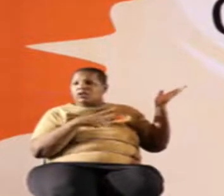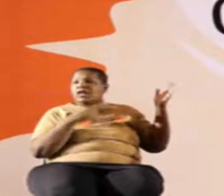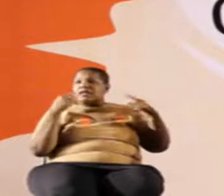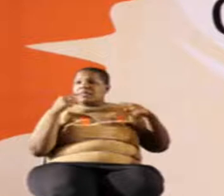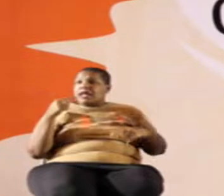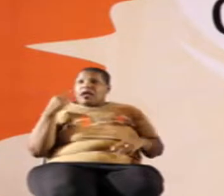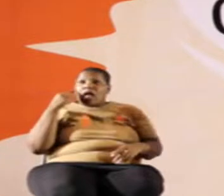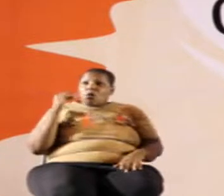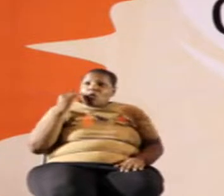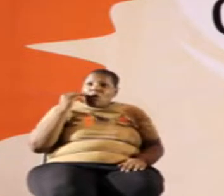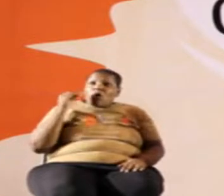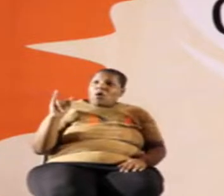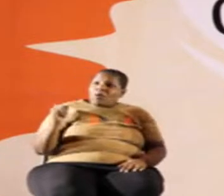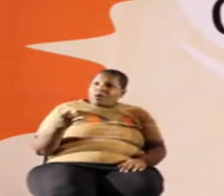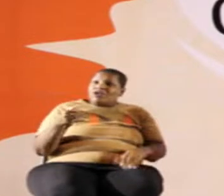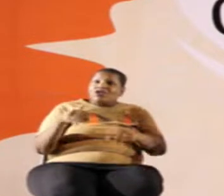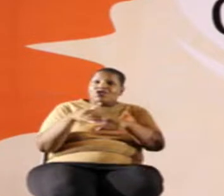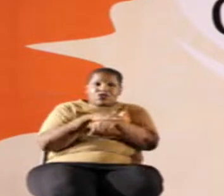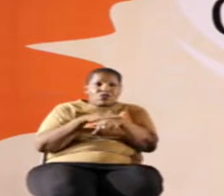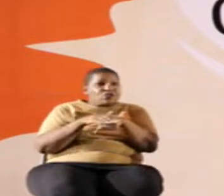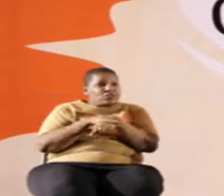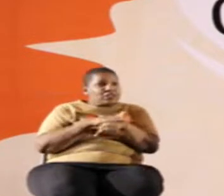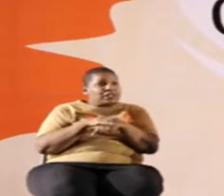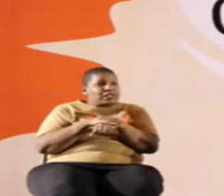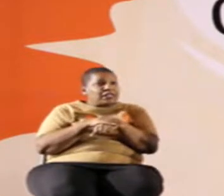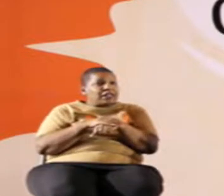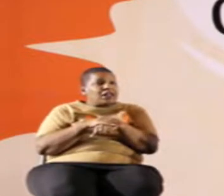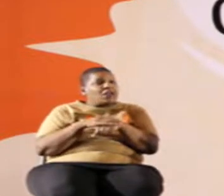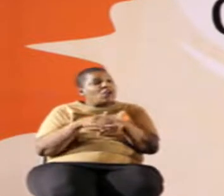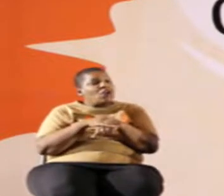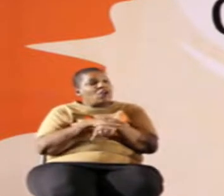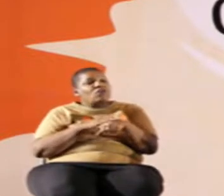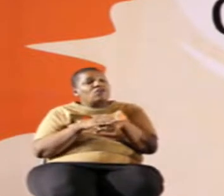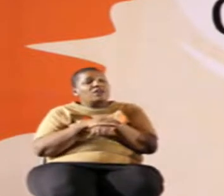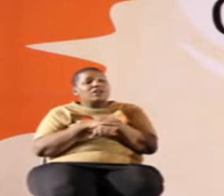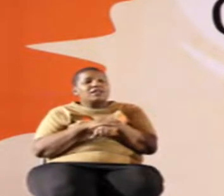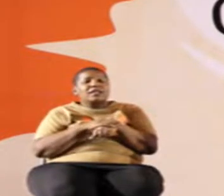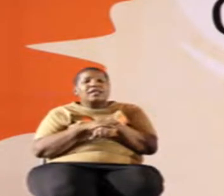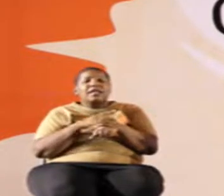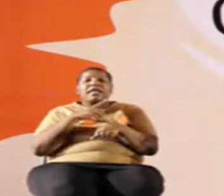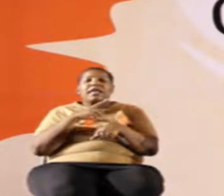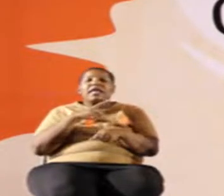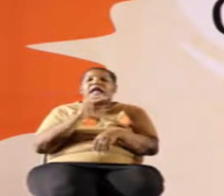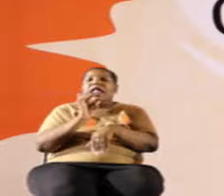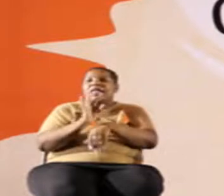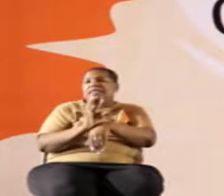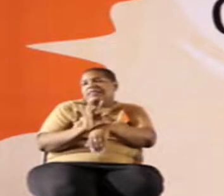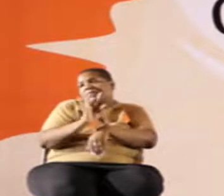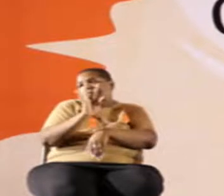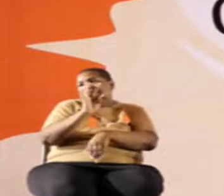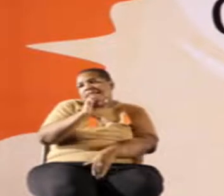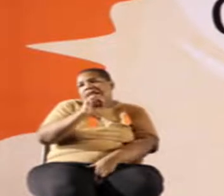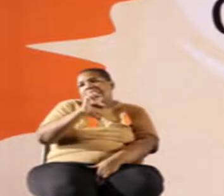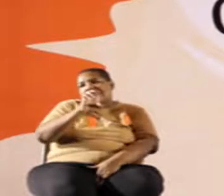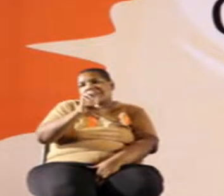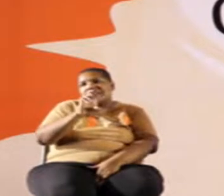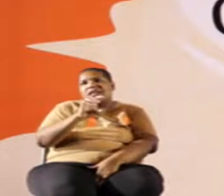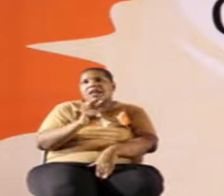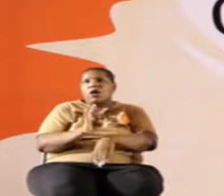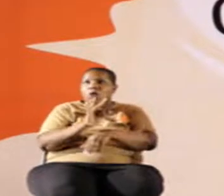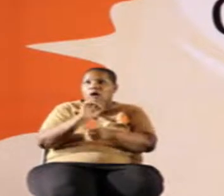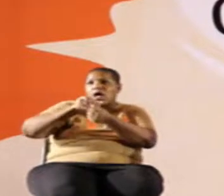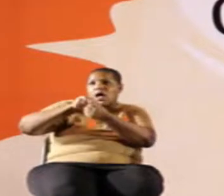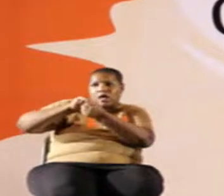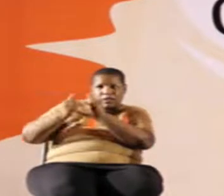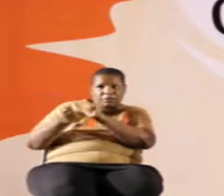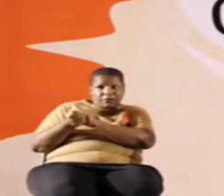essa oportunidade de conversar sobre uma tese, porque esse livro é uma